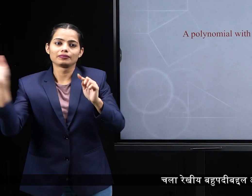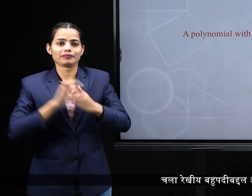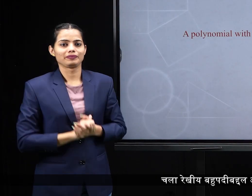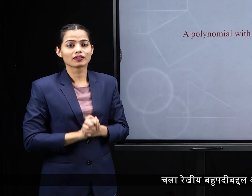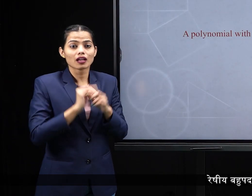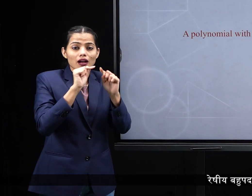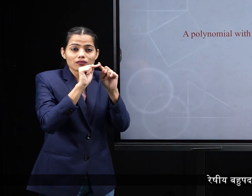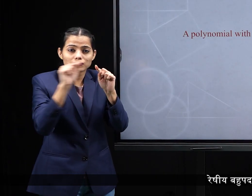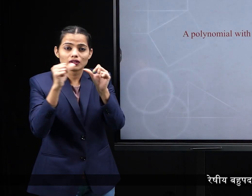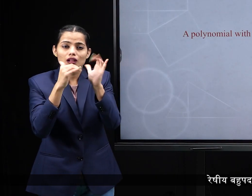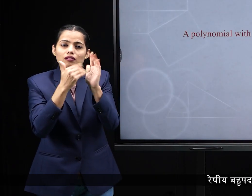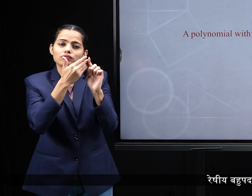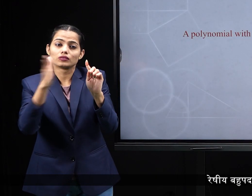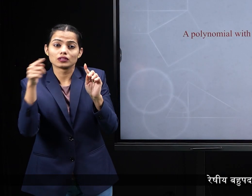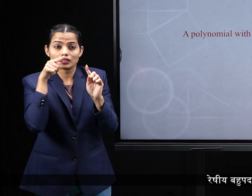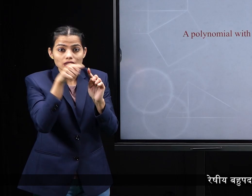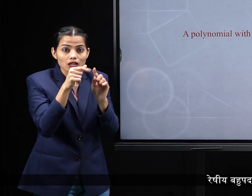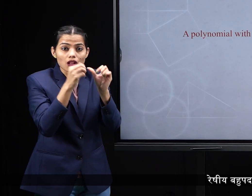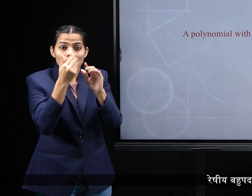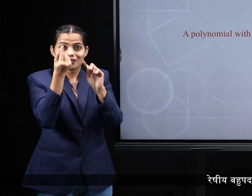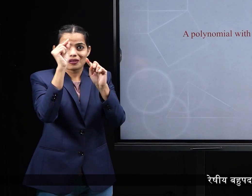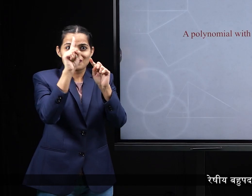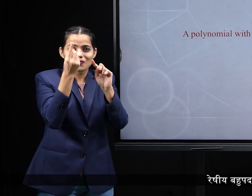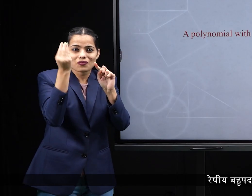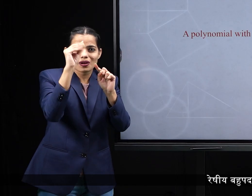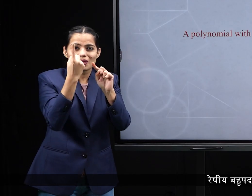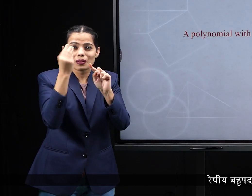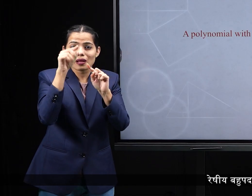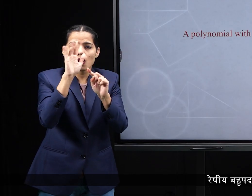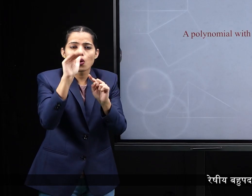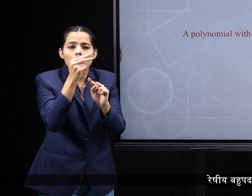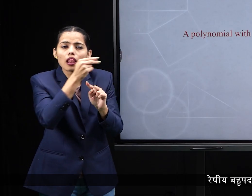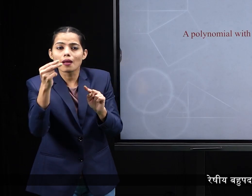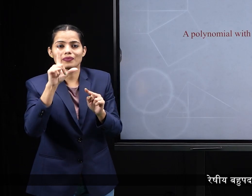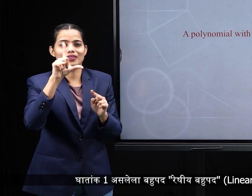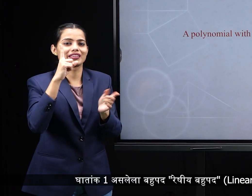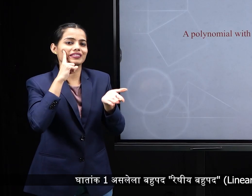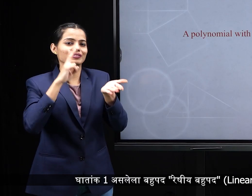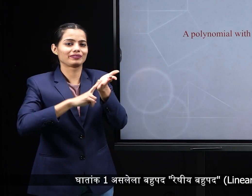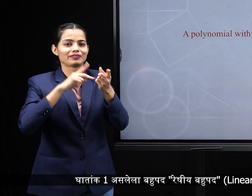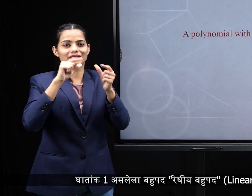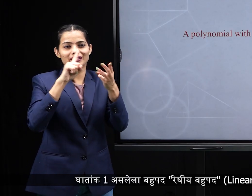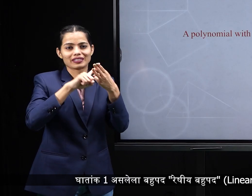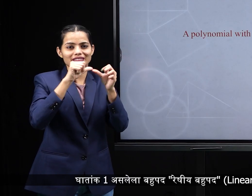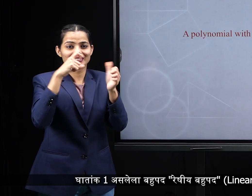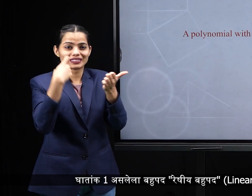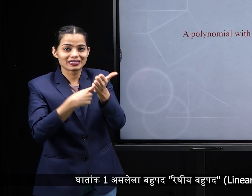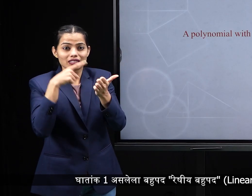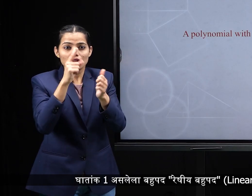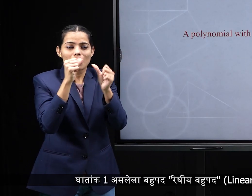रेषीय बहुपद. घातांक 1 असलेला बहुपद रेषीय